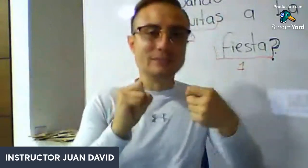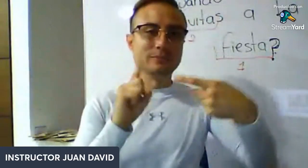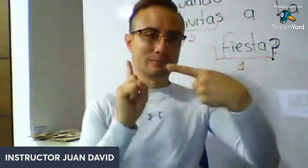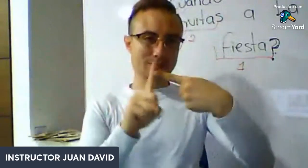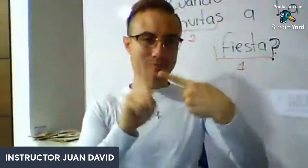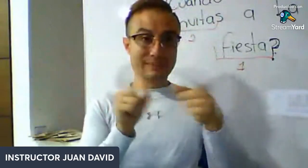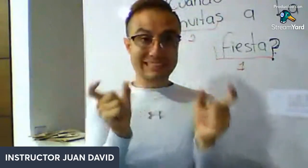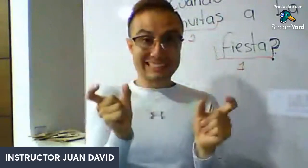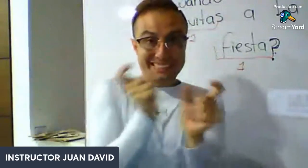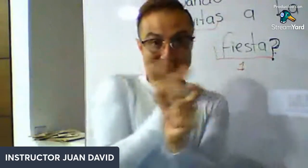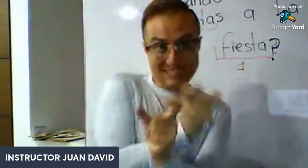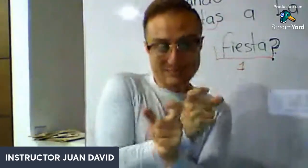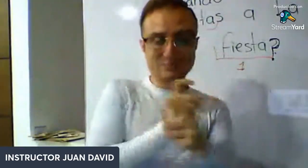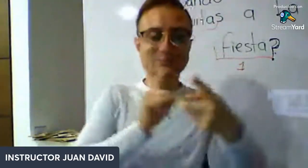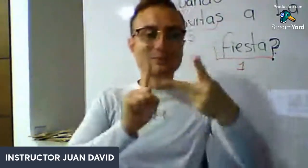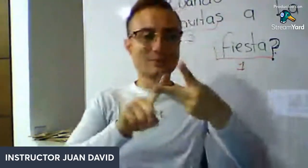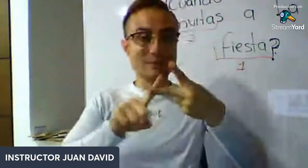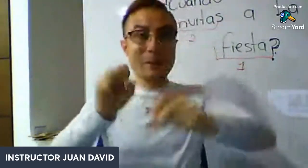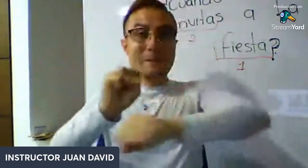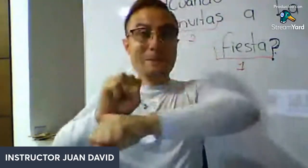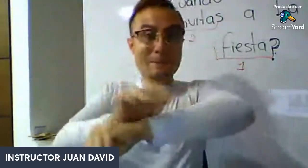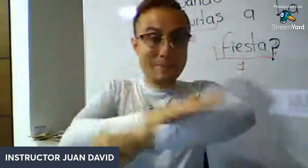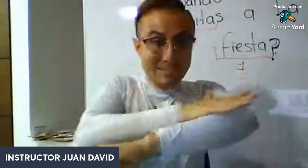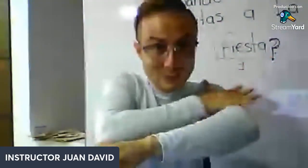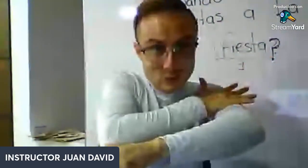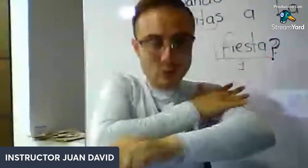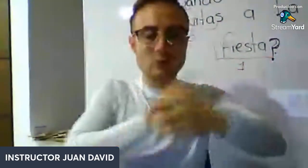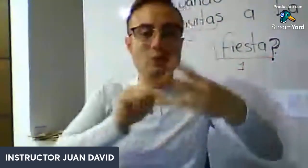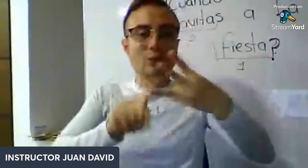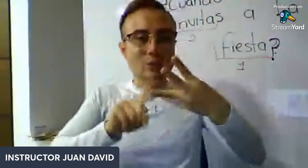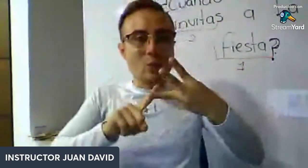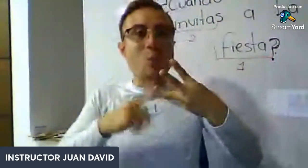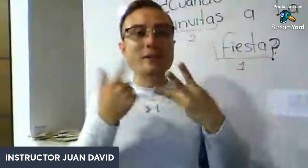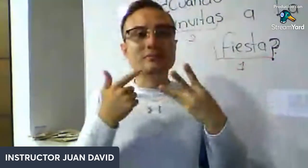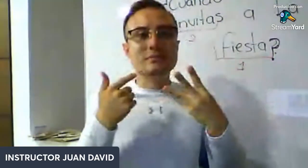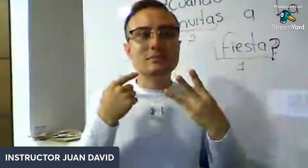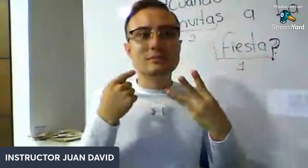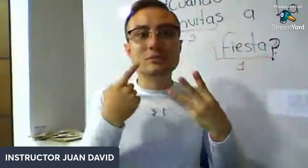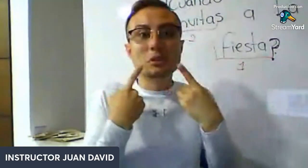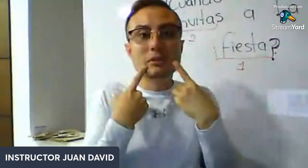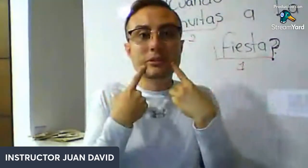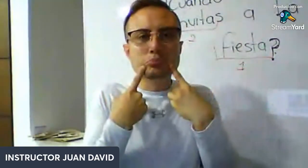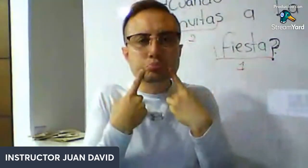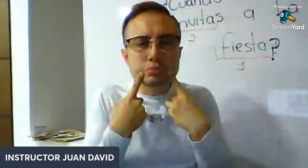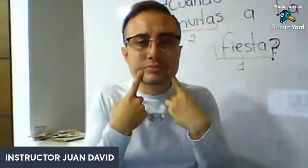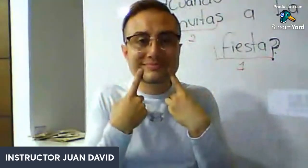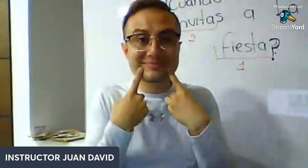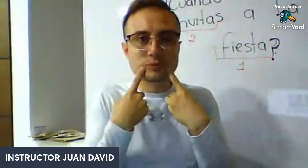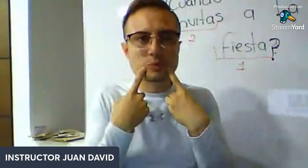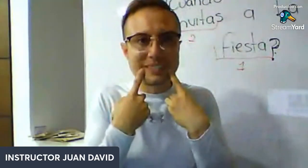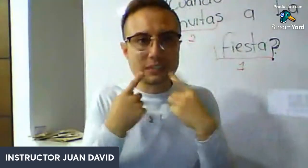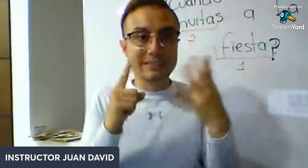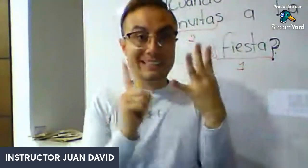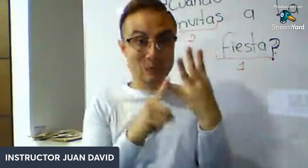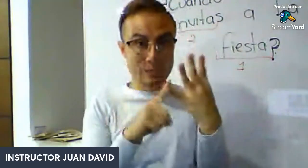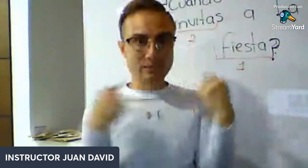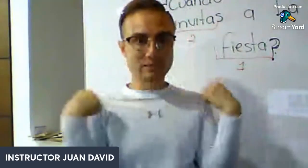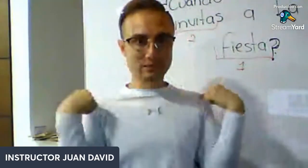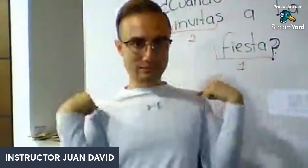si el espanyol pérez tiene sus normas y no es tan complicado con eso pero las señas tienen gesto